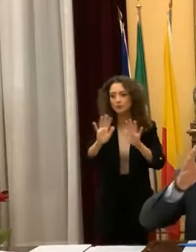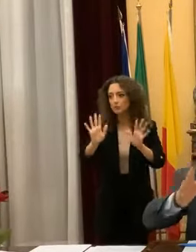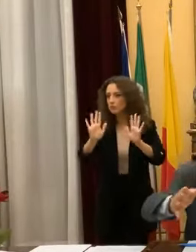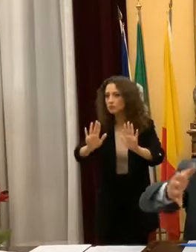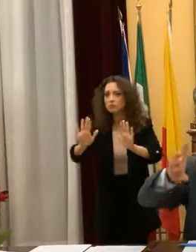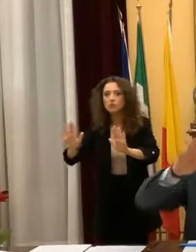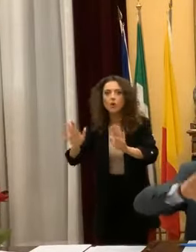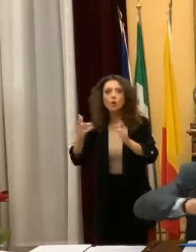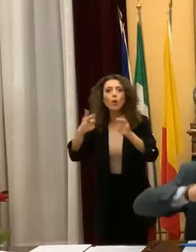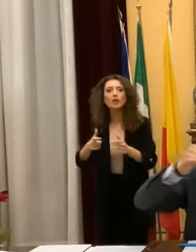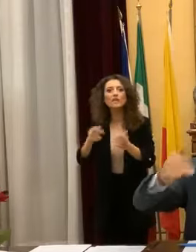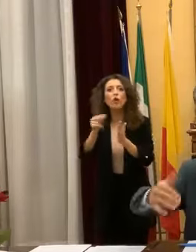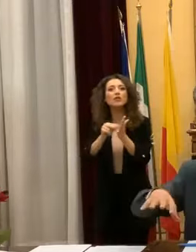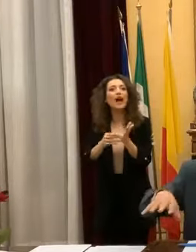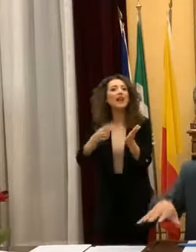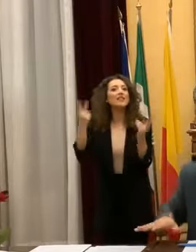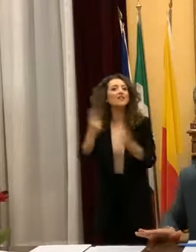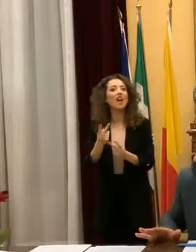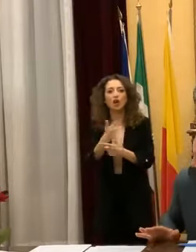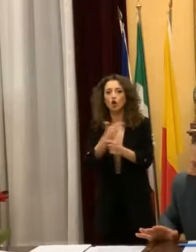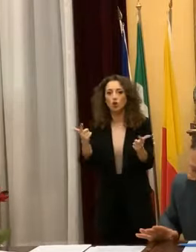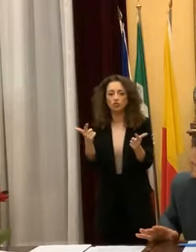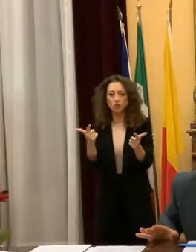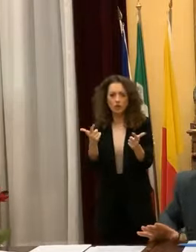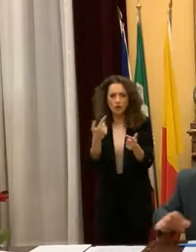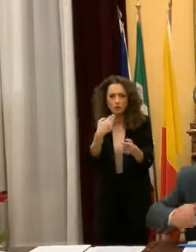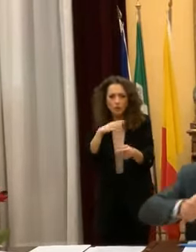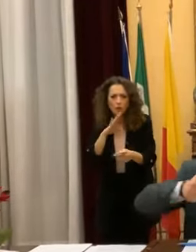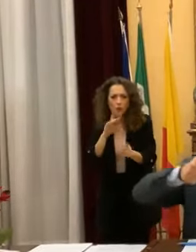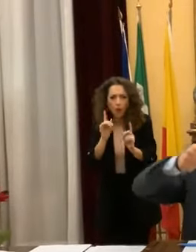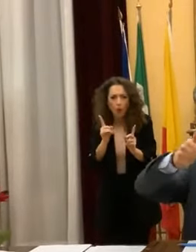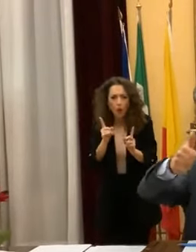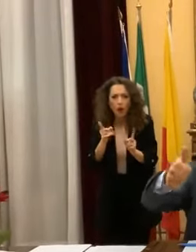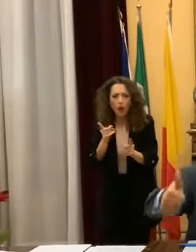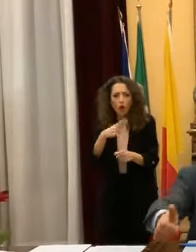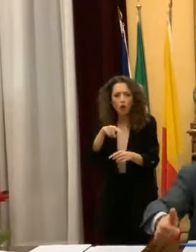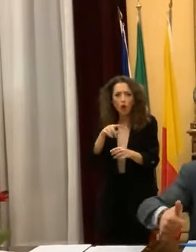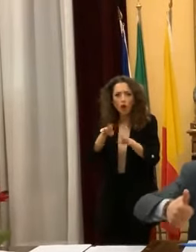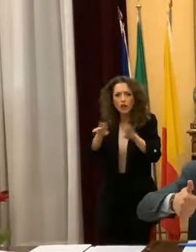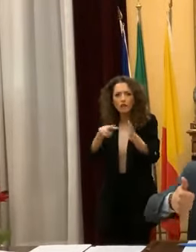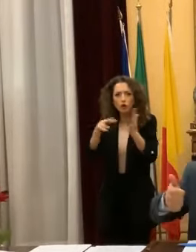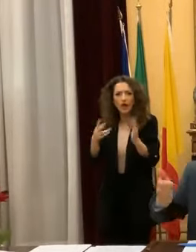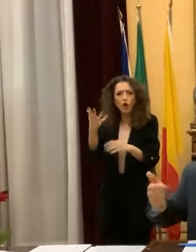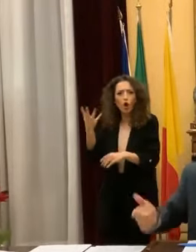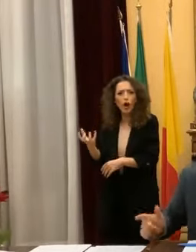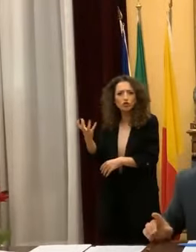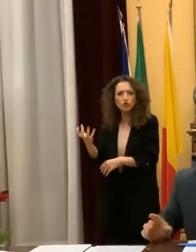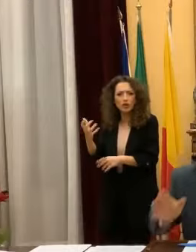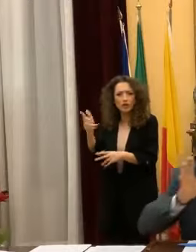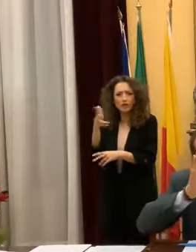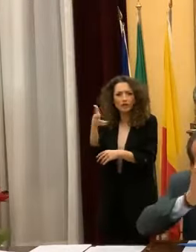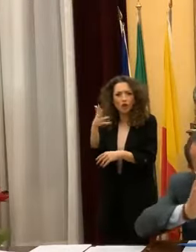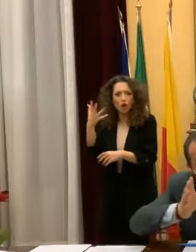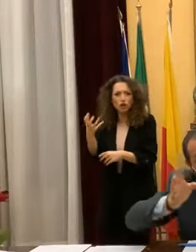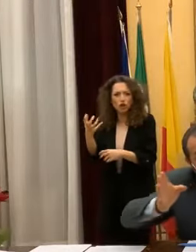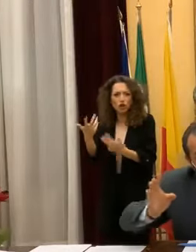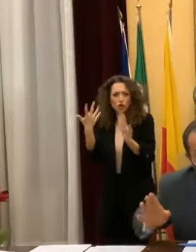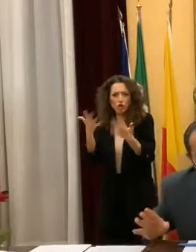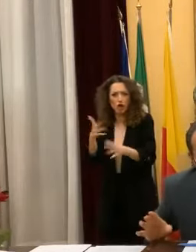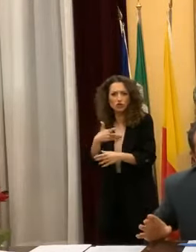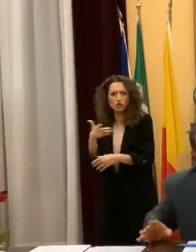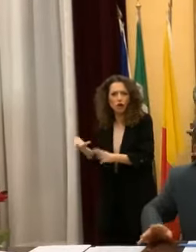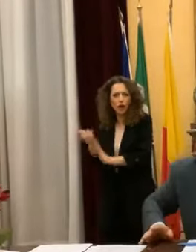male che abbiamo le registrazioni di quella videoconferenza con i rappresentanti dei presidi ospedalieri. Devo ricordarvi